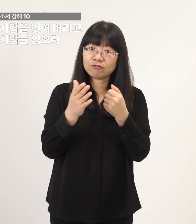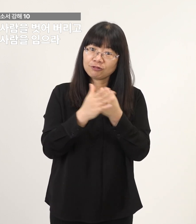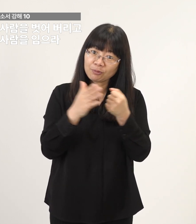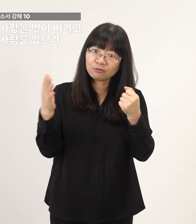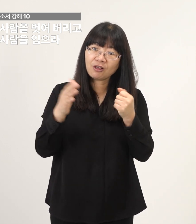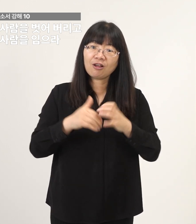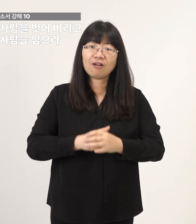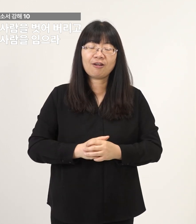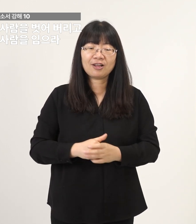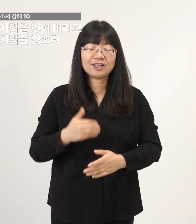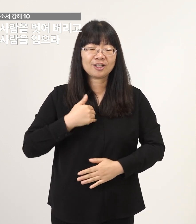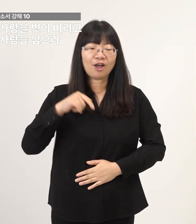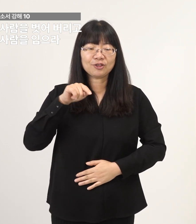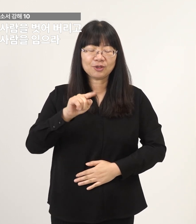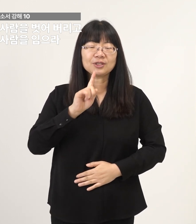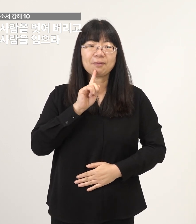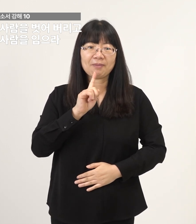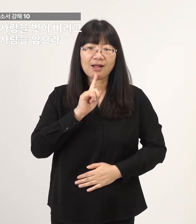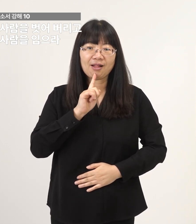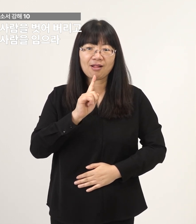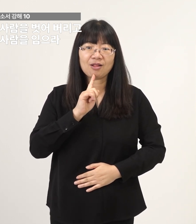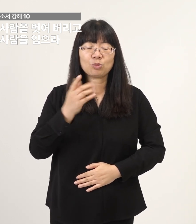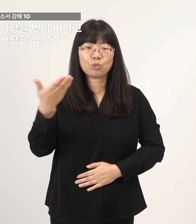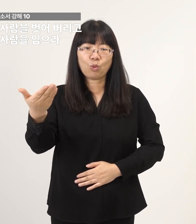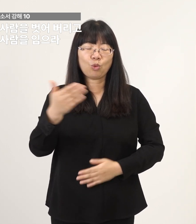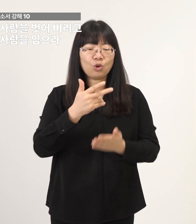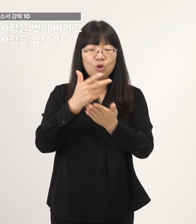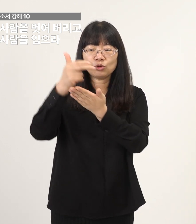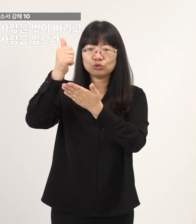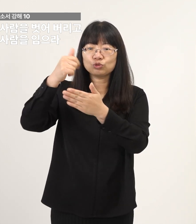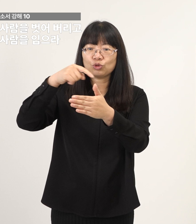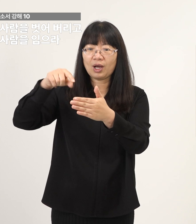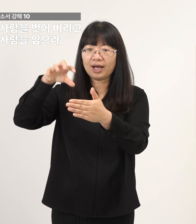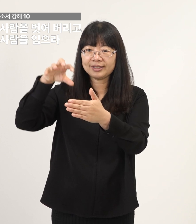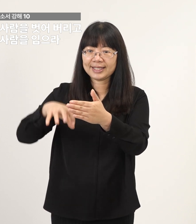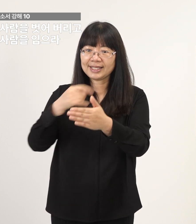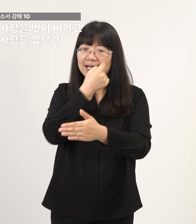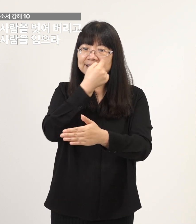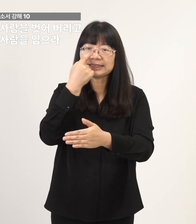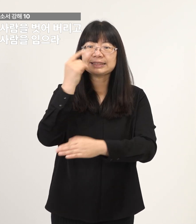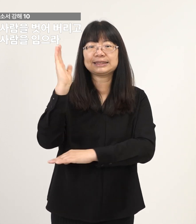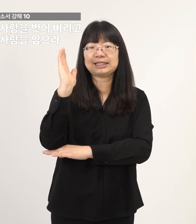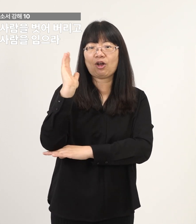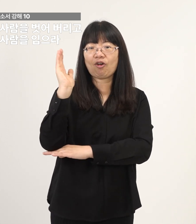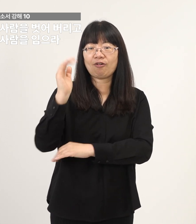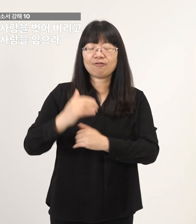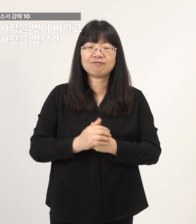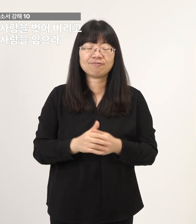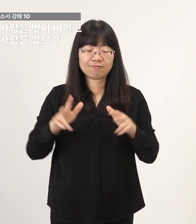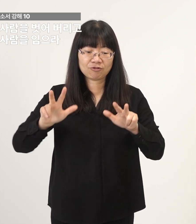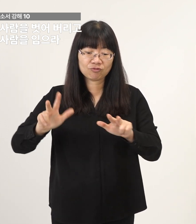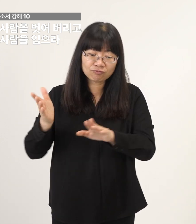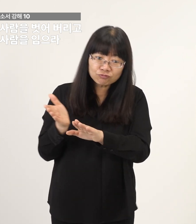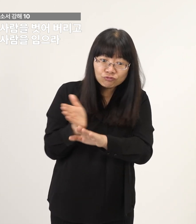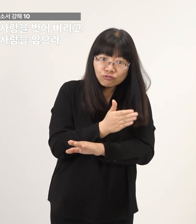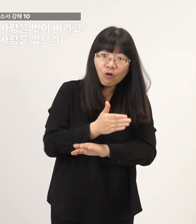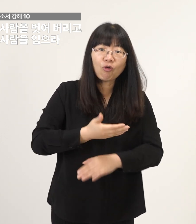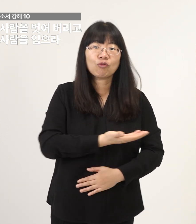그러므로 내가 이것을 말하며 주 안에서 증언하노니 이제부터